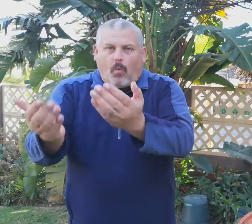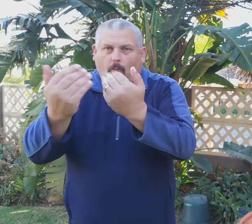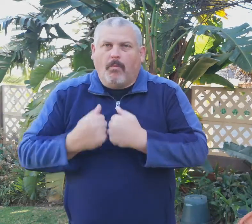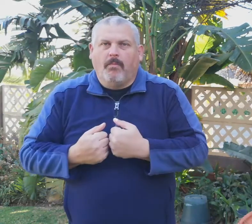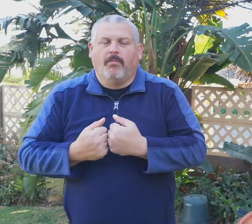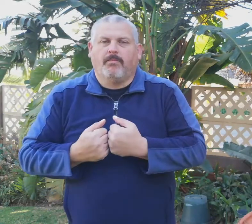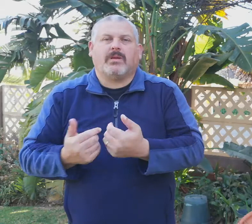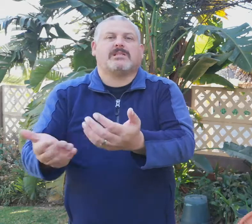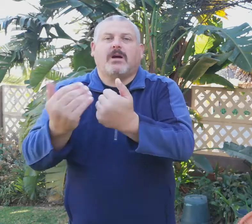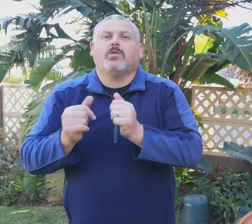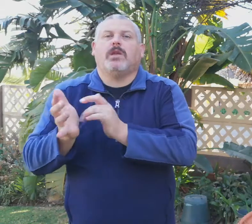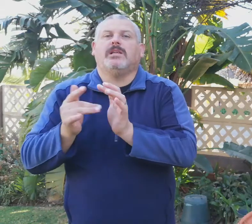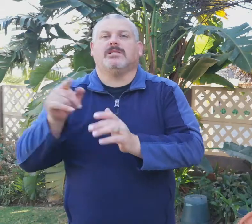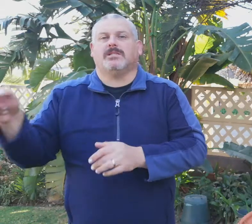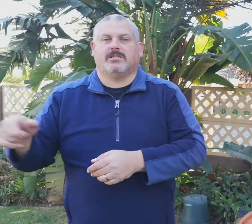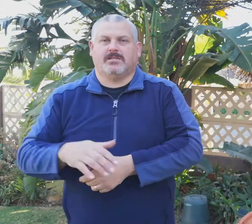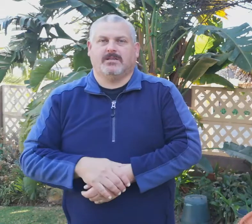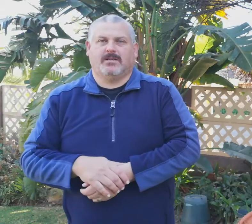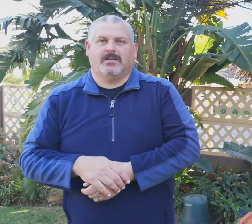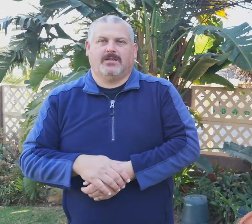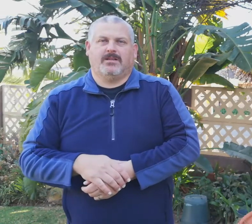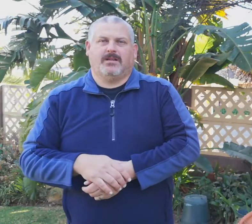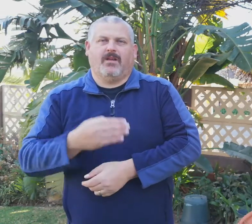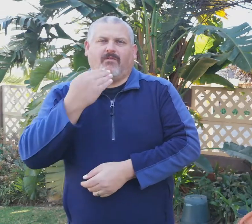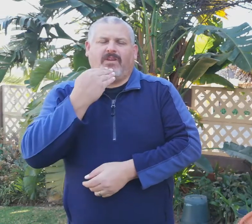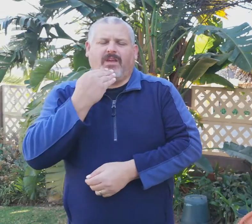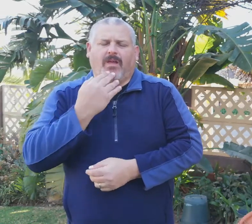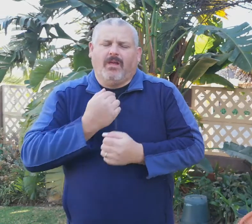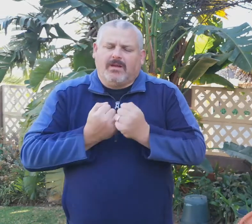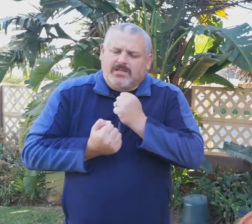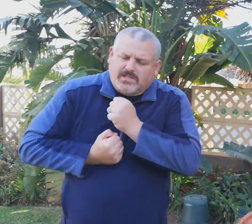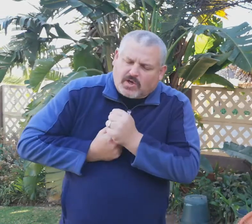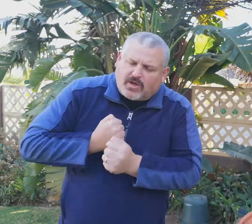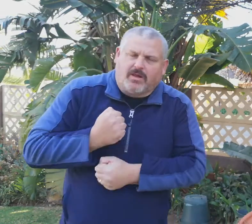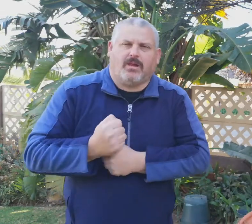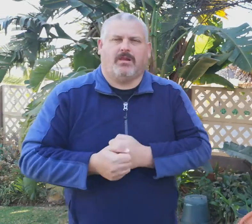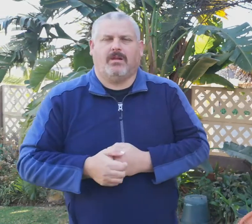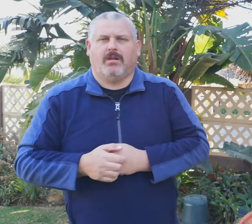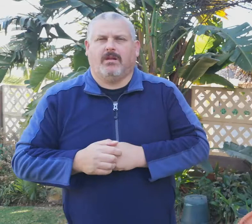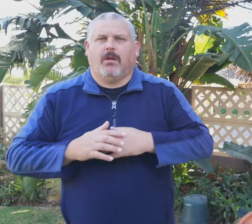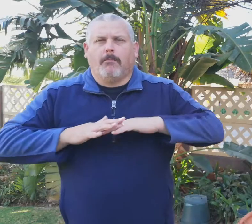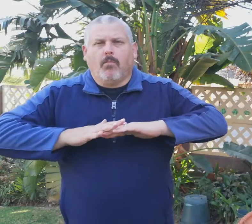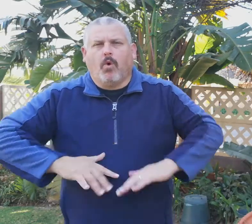11:28 says, Amma, come. But come to Jesus, be sick of